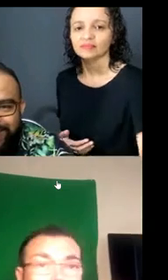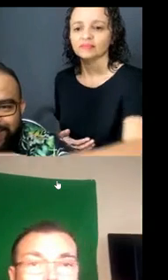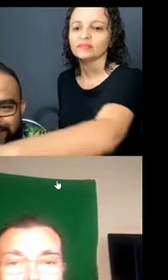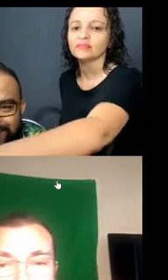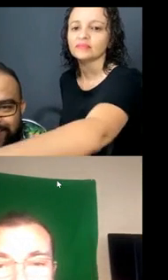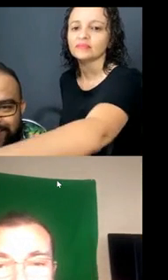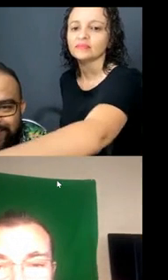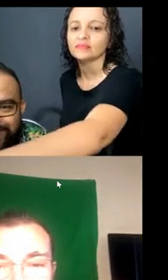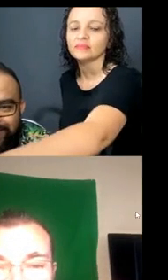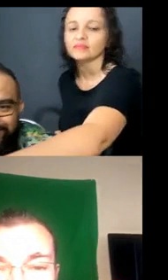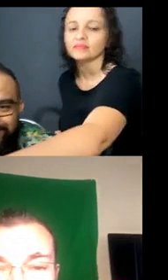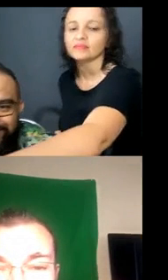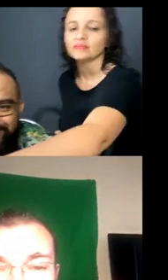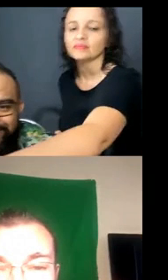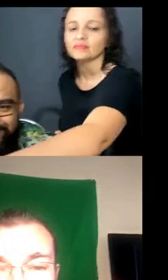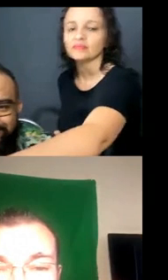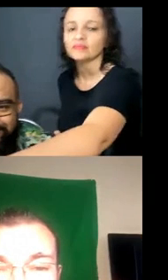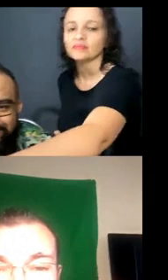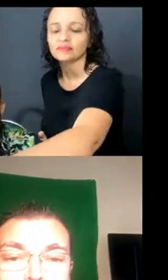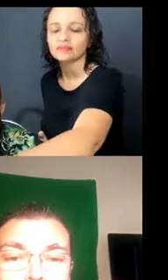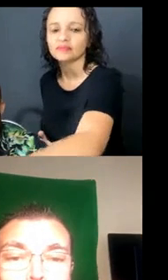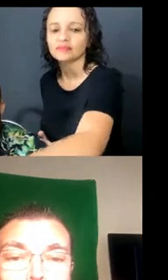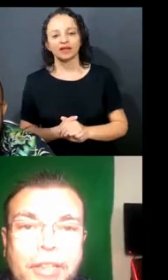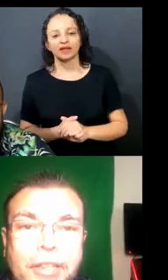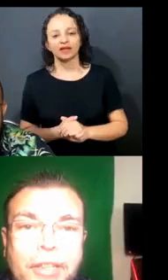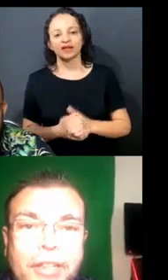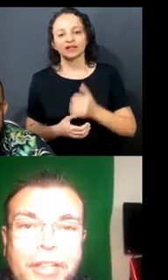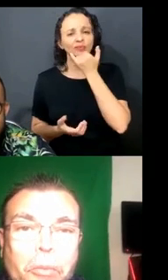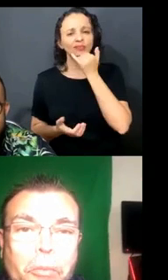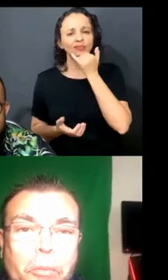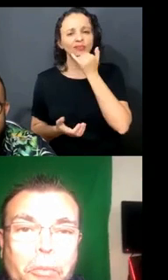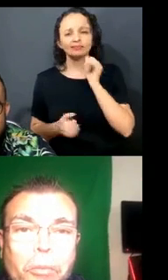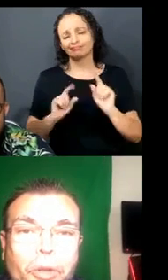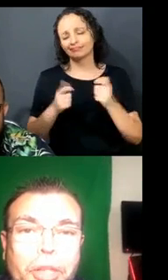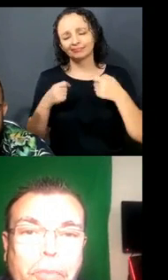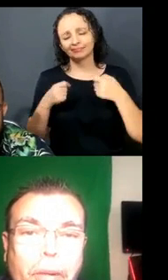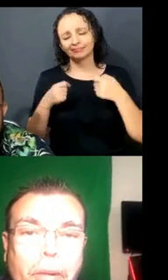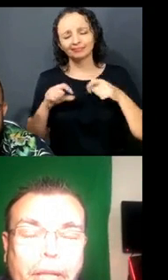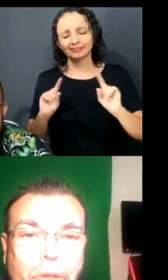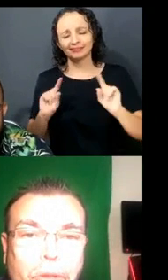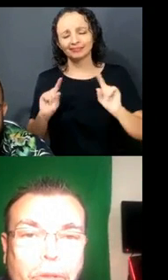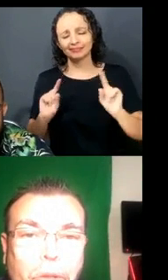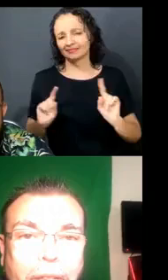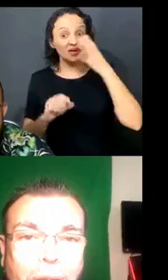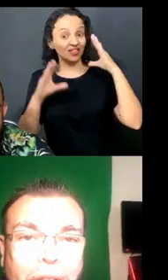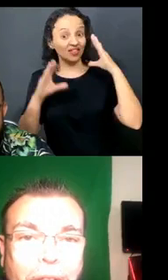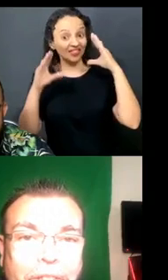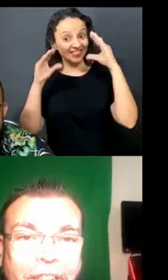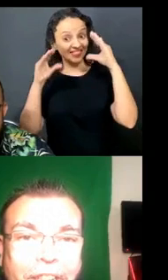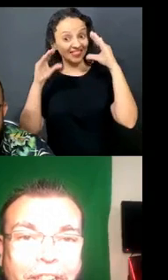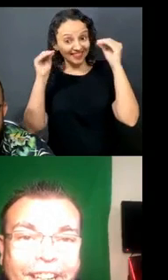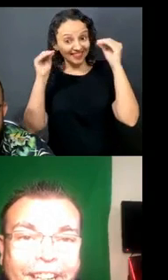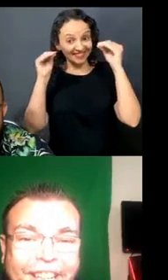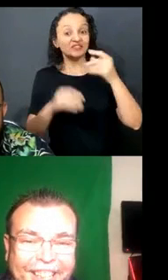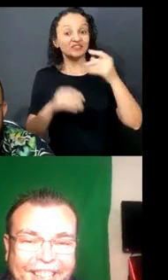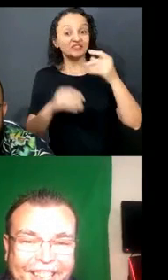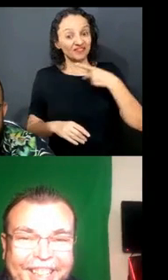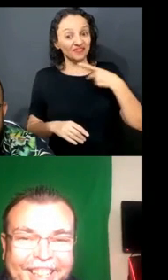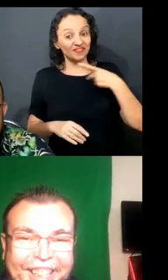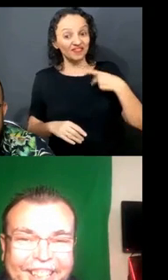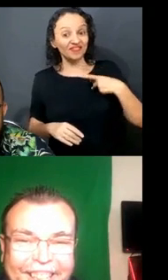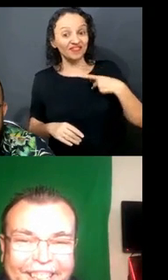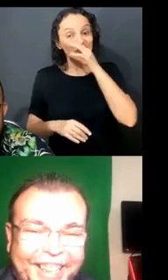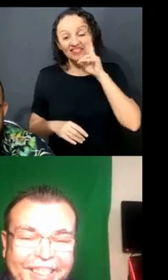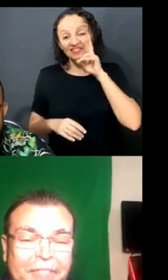Ok. Beleza, desculpa. Imagina. Boa noite, pastor. Boa noite, irmã Rosane. Boa noite,